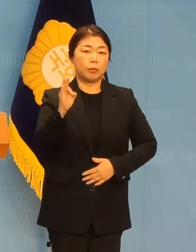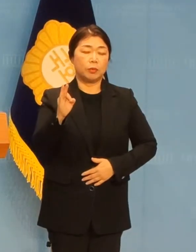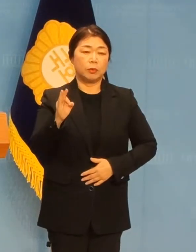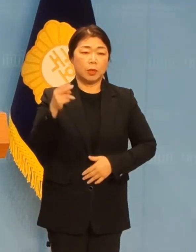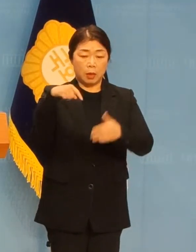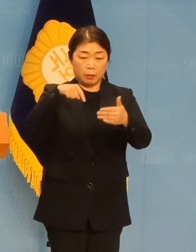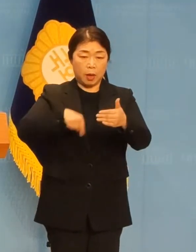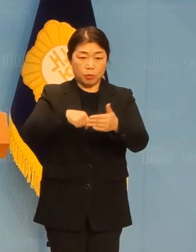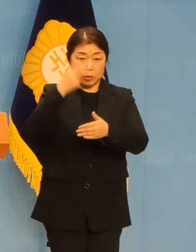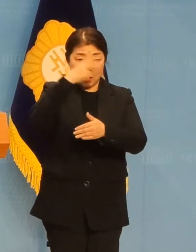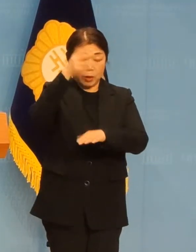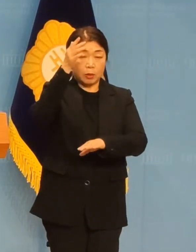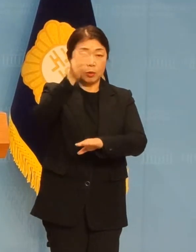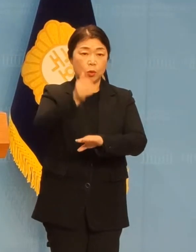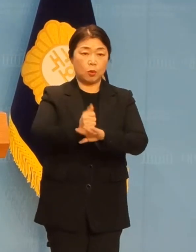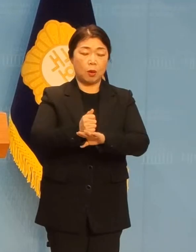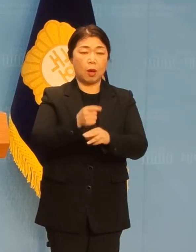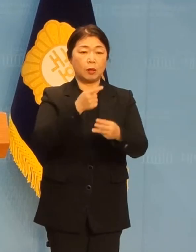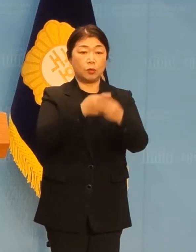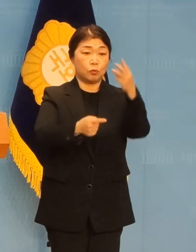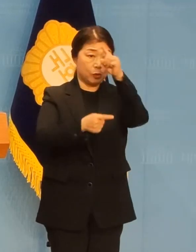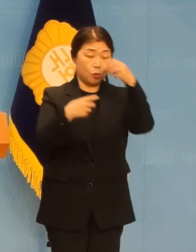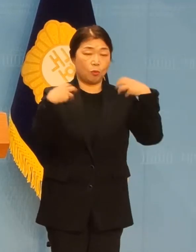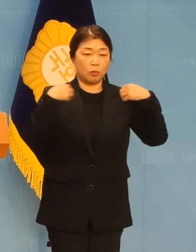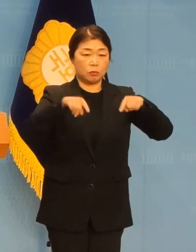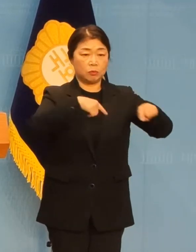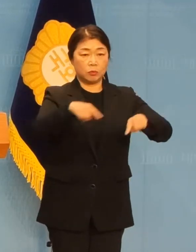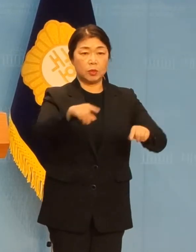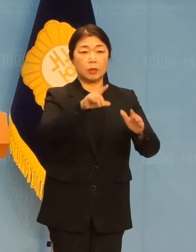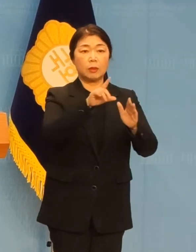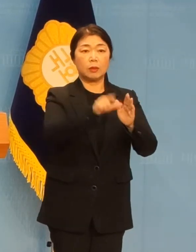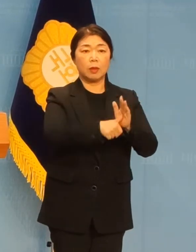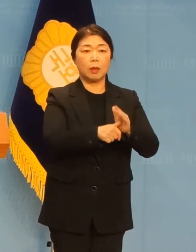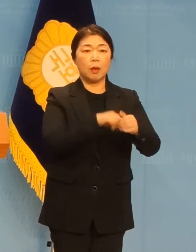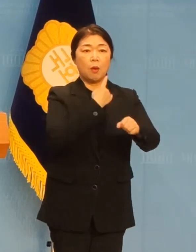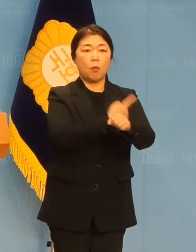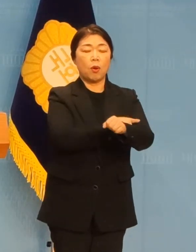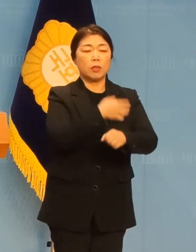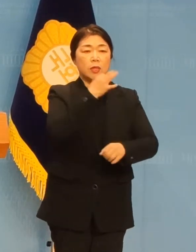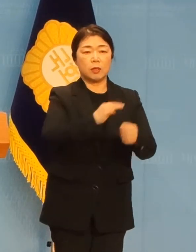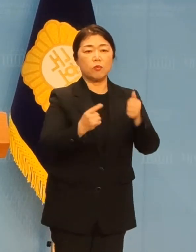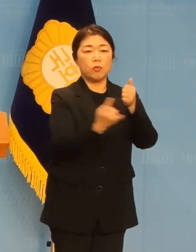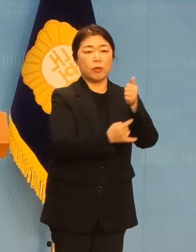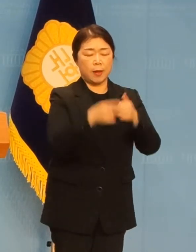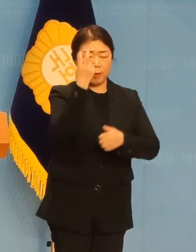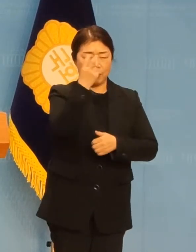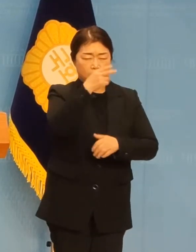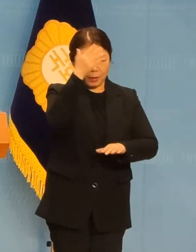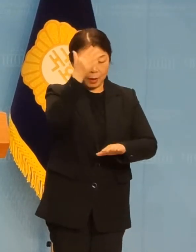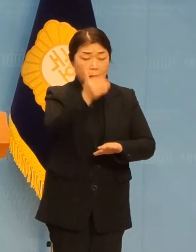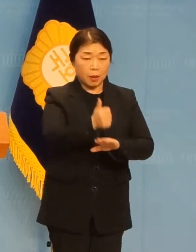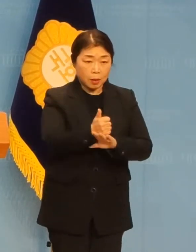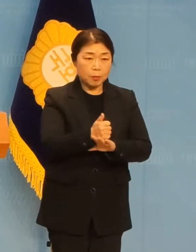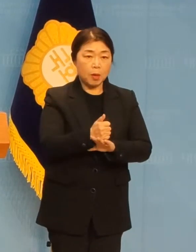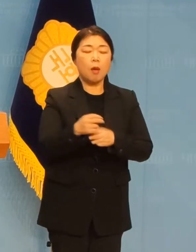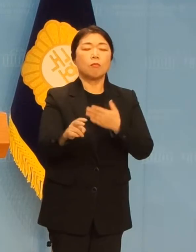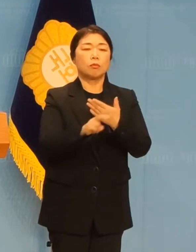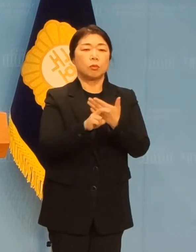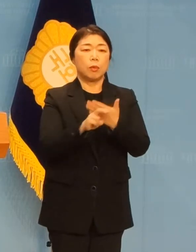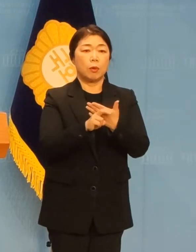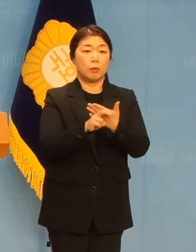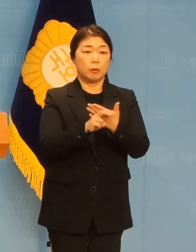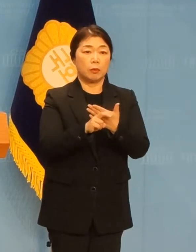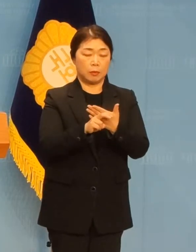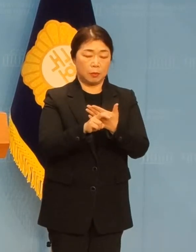결과 윤석열 정부 시절 자행된 권익위 감사 전반이 위법 부당했음을